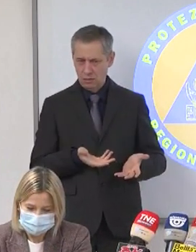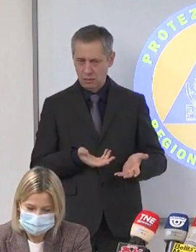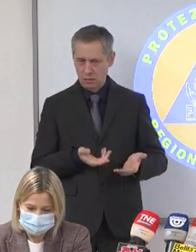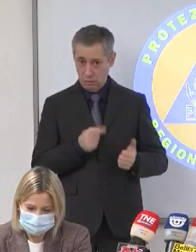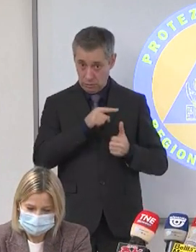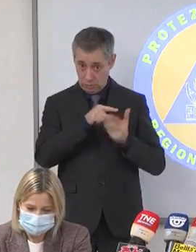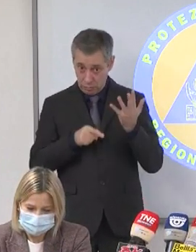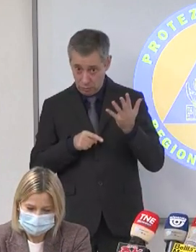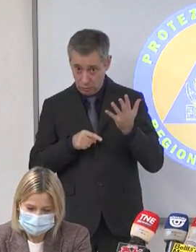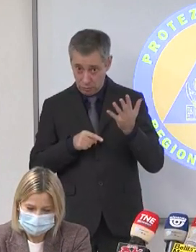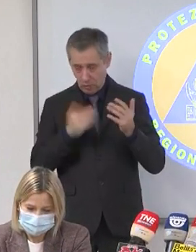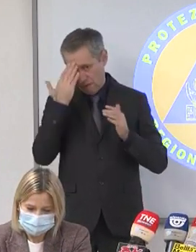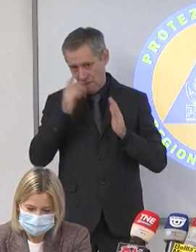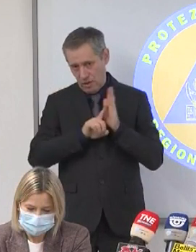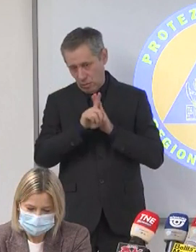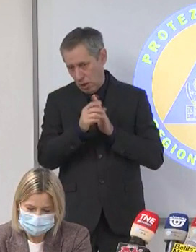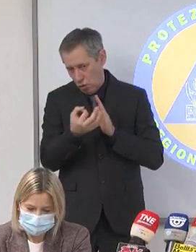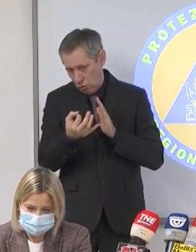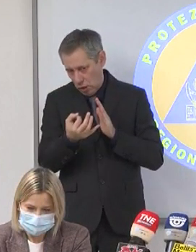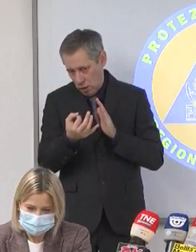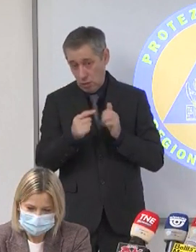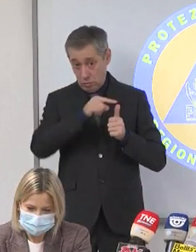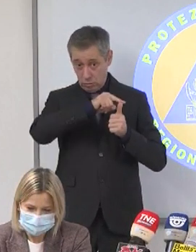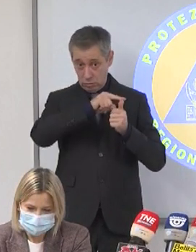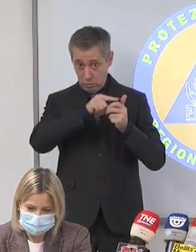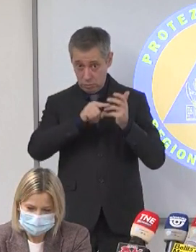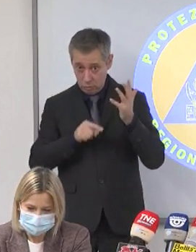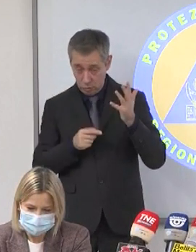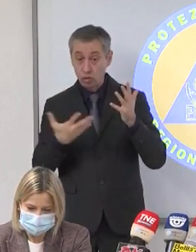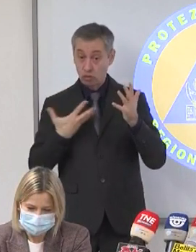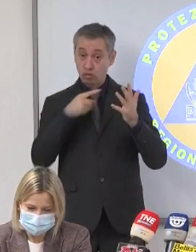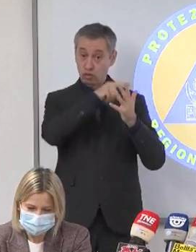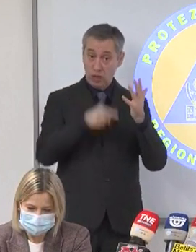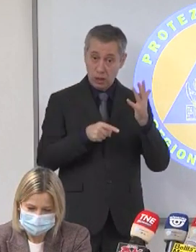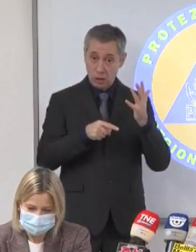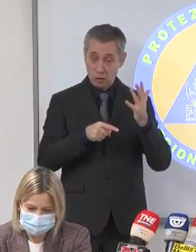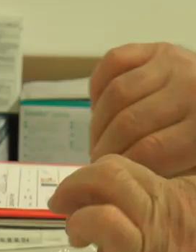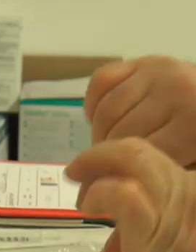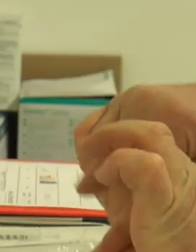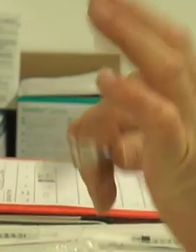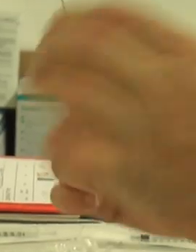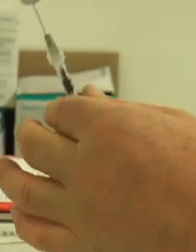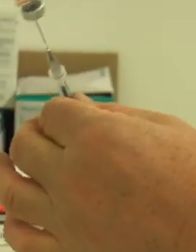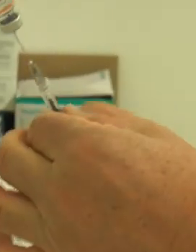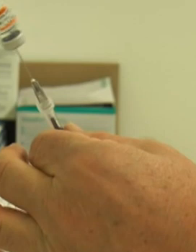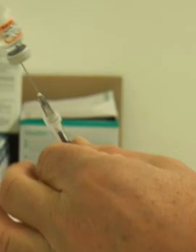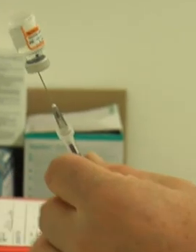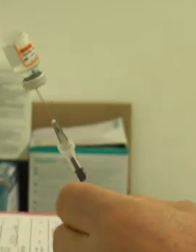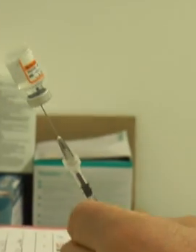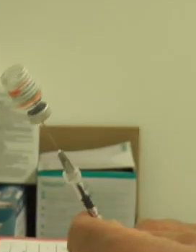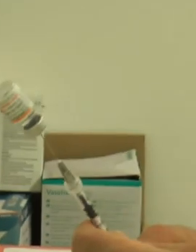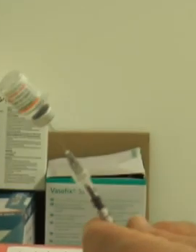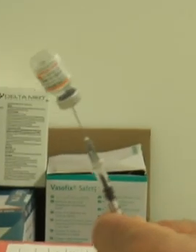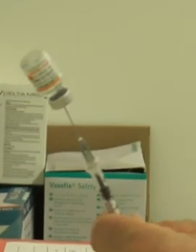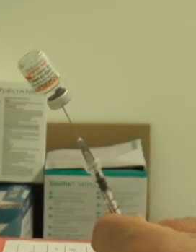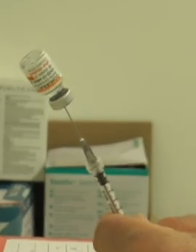febbre non ne parliamo bisogna mettersi in auto isolamento adesione alla campagna